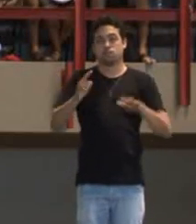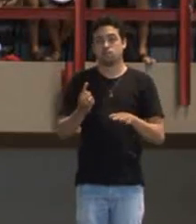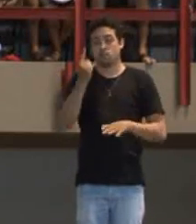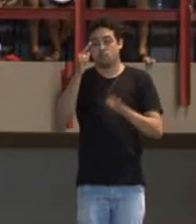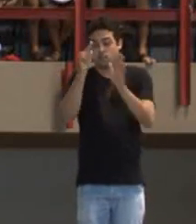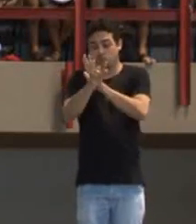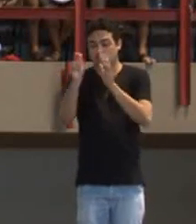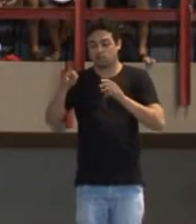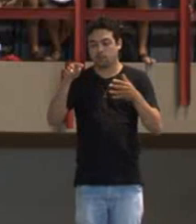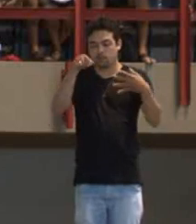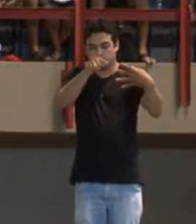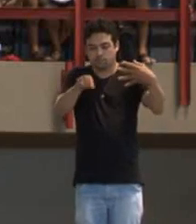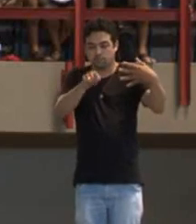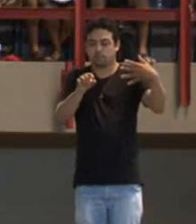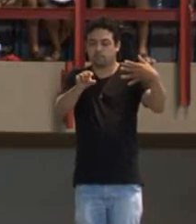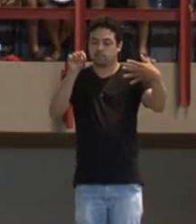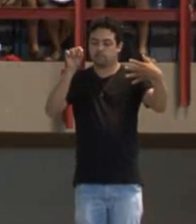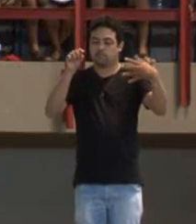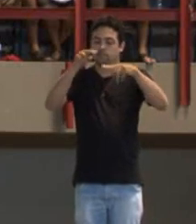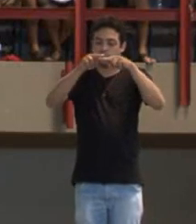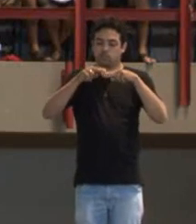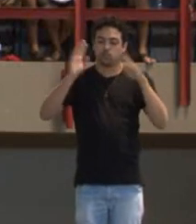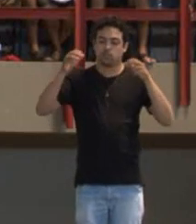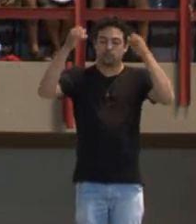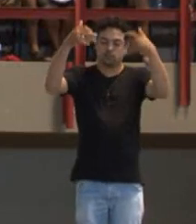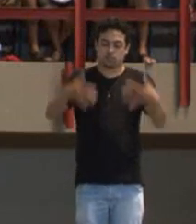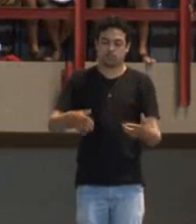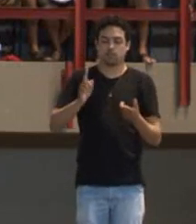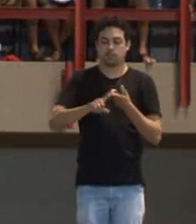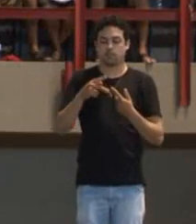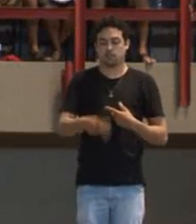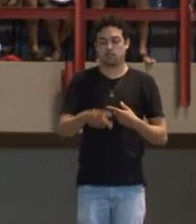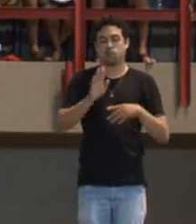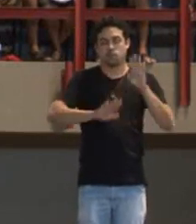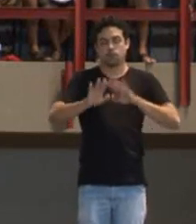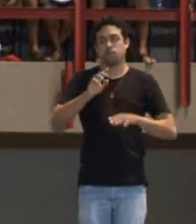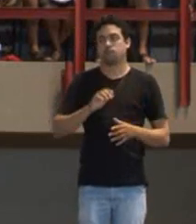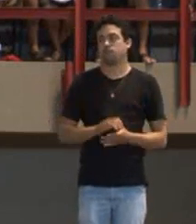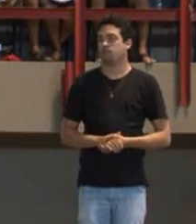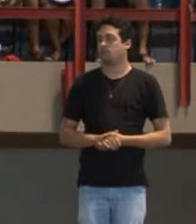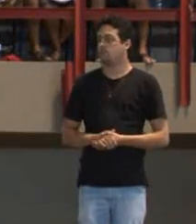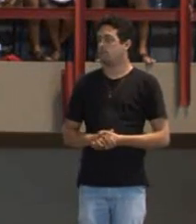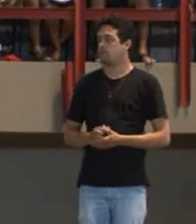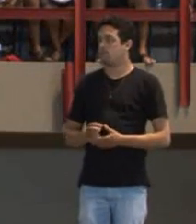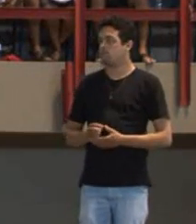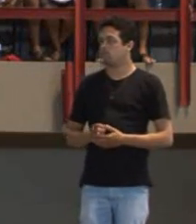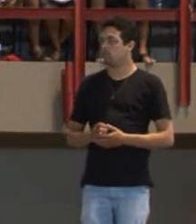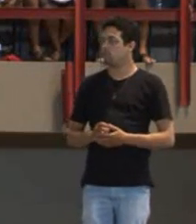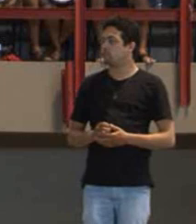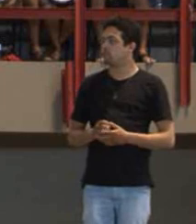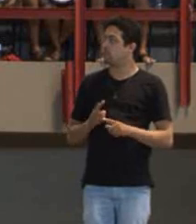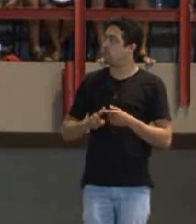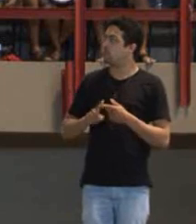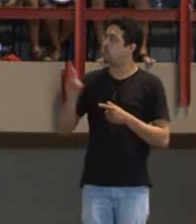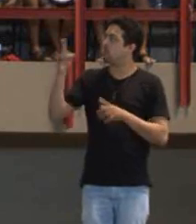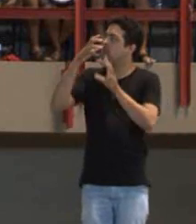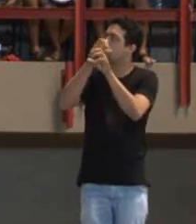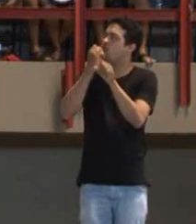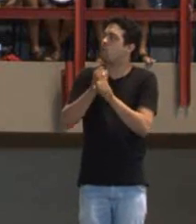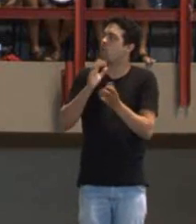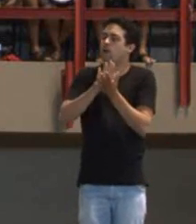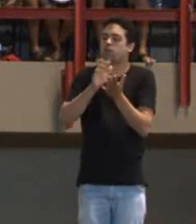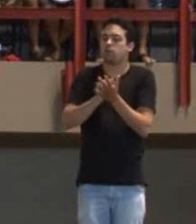é na hora de marcar o gabarito. Então nós vamos falar muito sobre isso aqui também. Cuidado. E Delfrânio, eu não consegui anotar essas contas